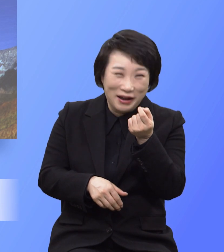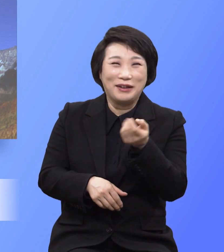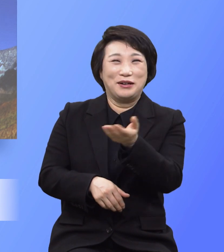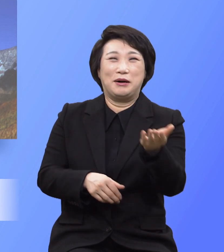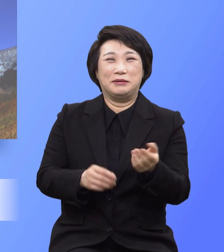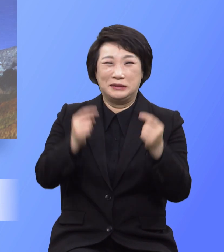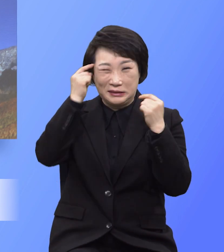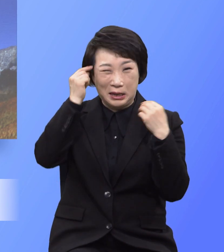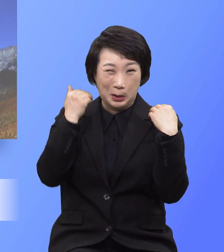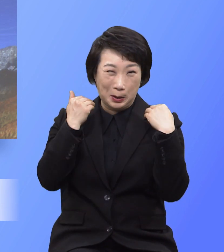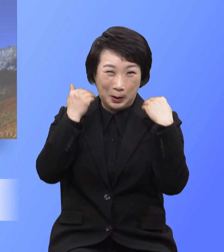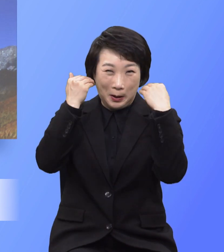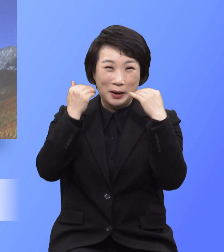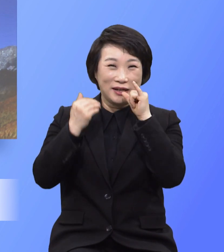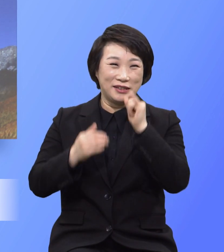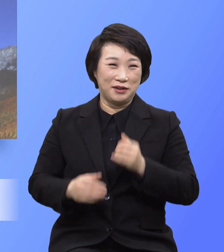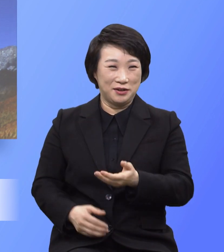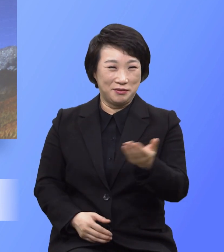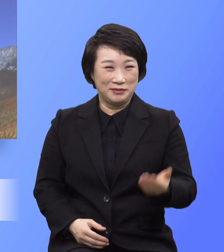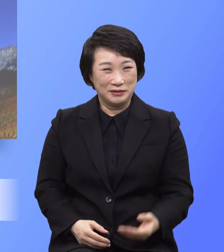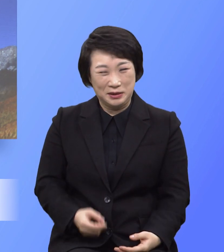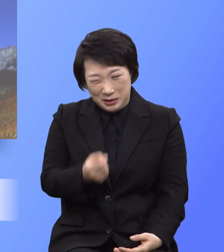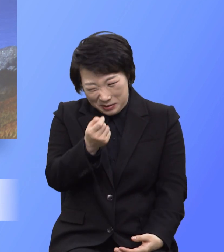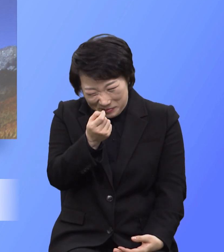야만큼 철들어.